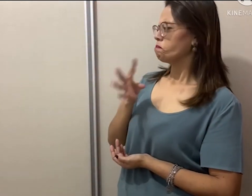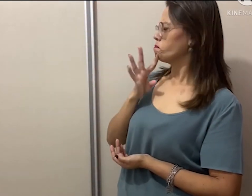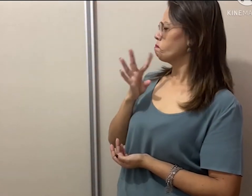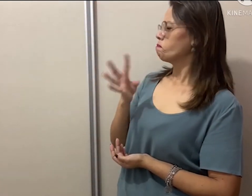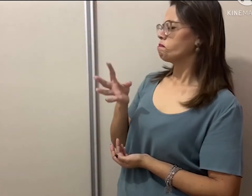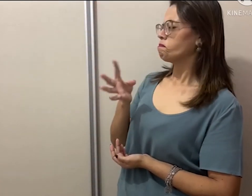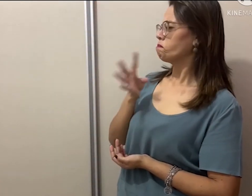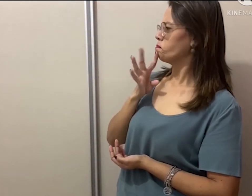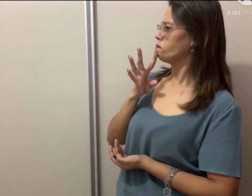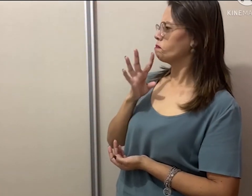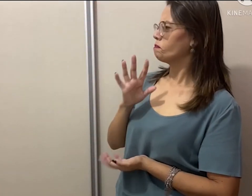Eu não conheço.